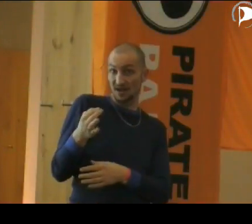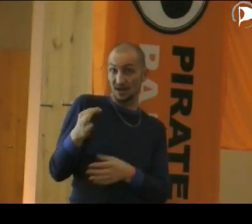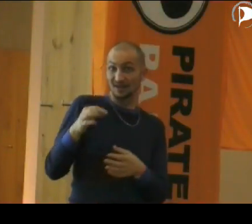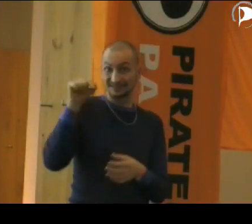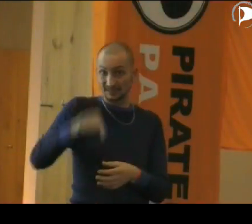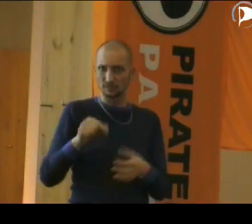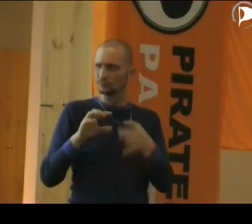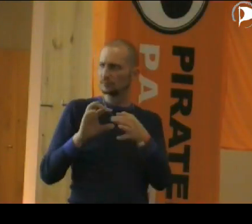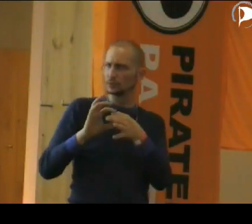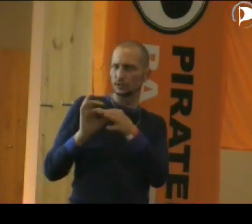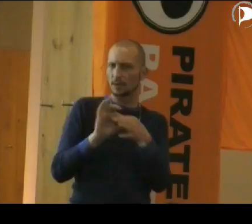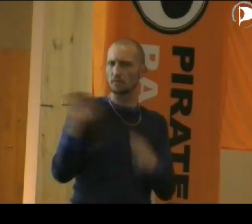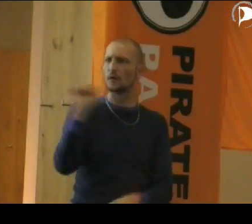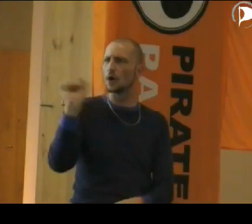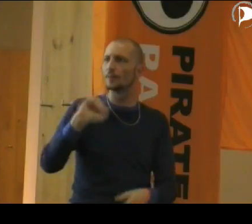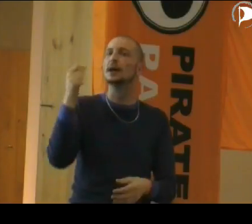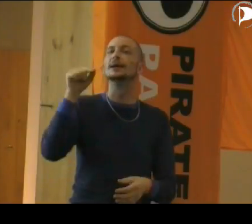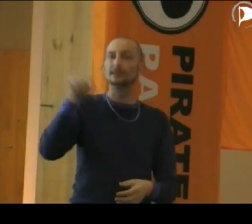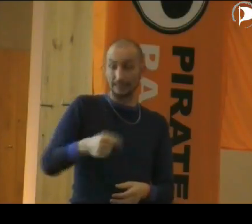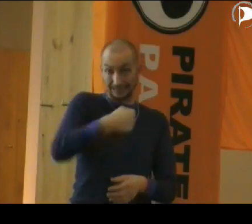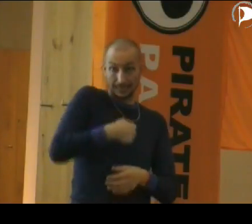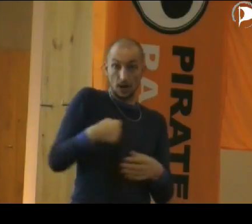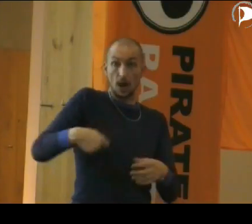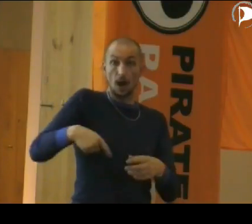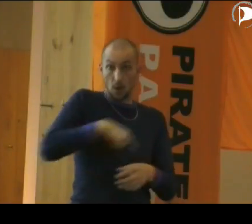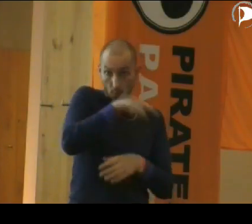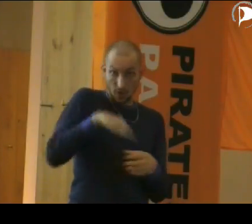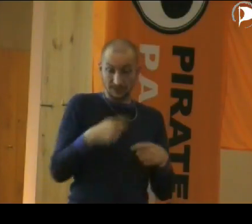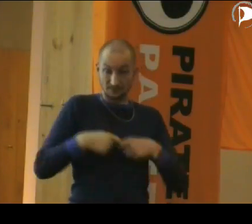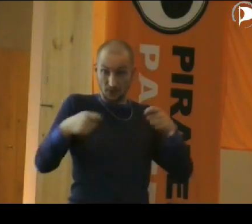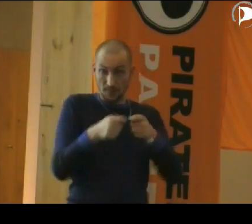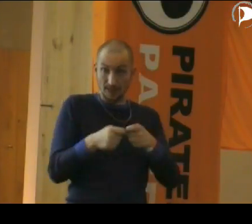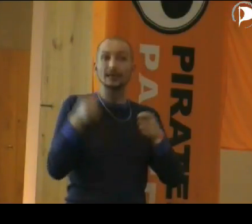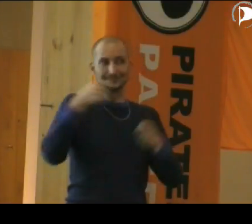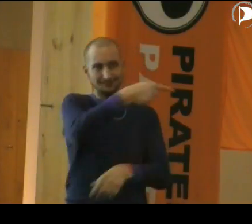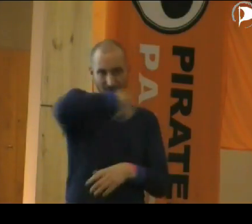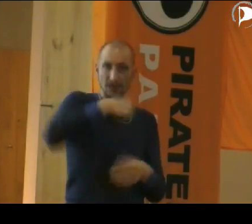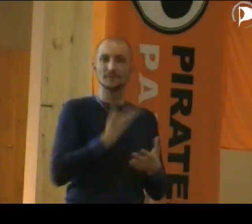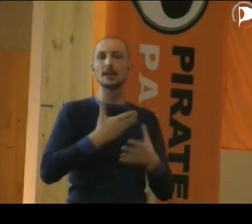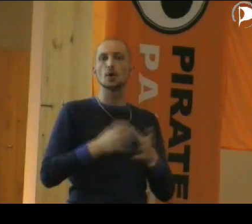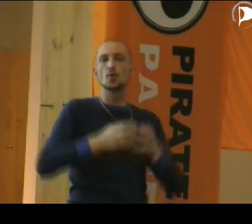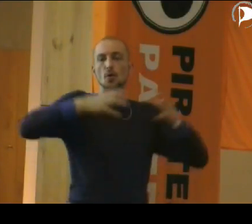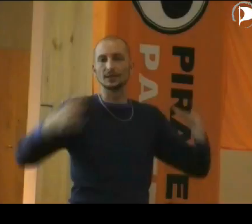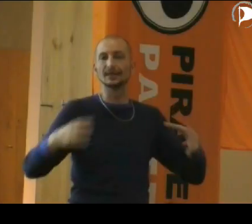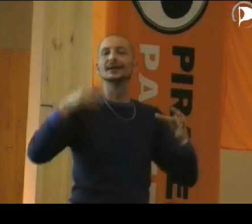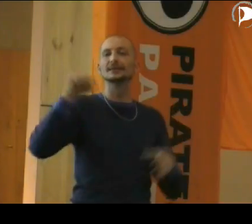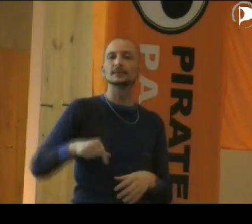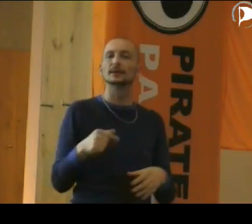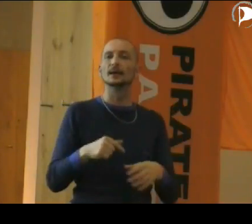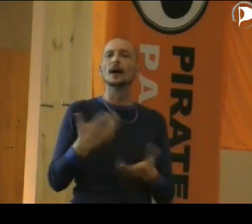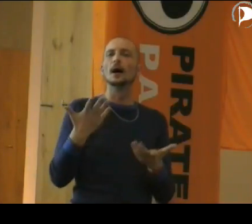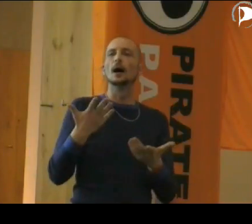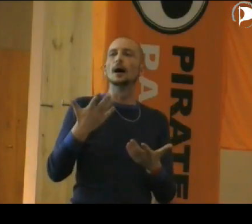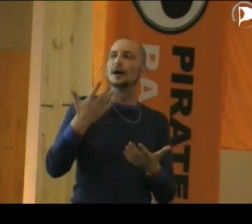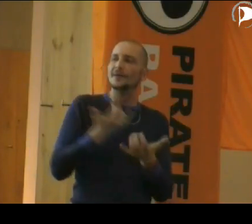main-tauber-kreis und wir machen hier auf zeit größer werden zweite frage werden die könnte bayer größer merken dass da gibt es vielleicht zufrieden zu jemand da